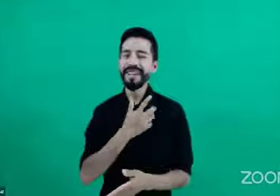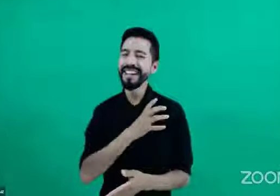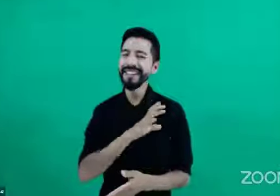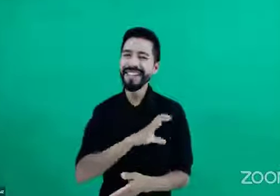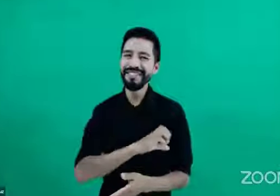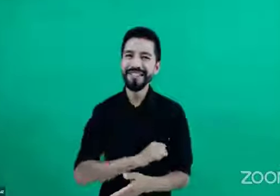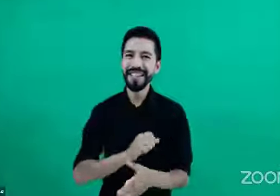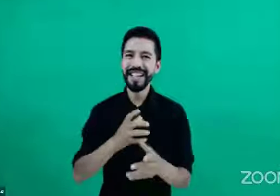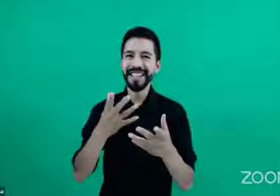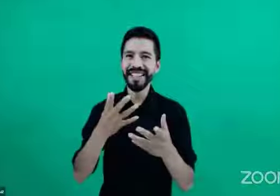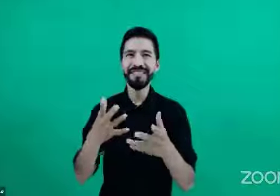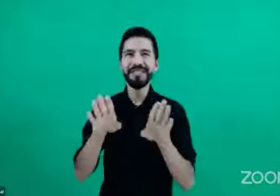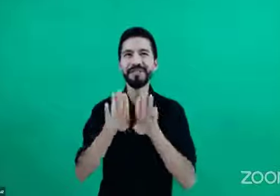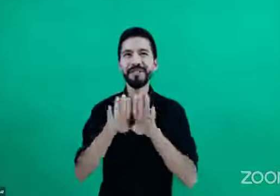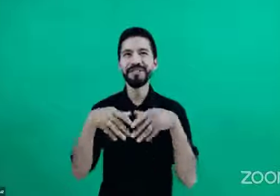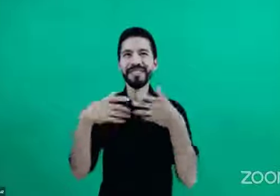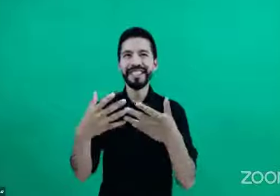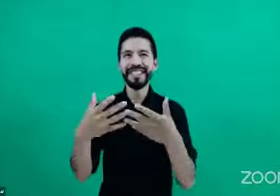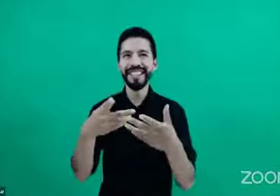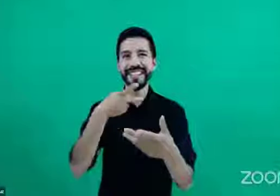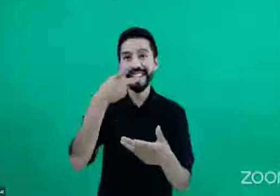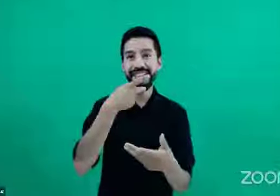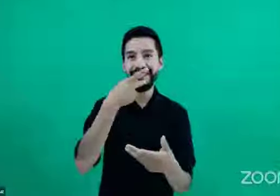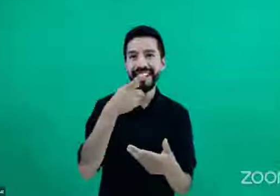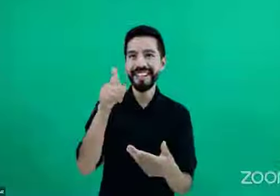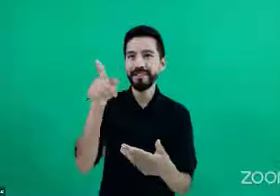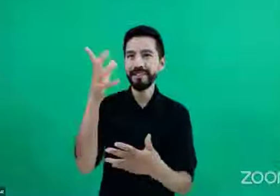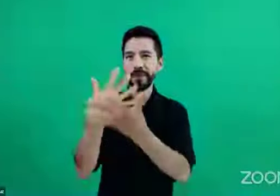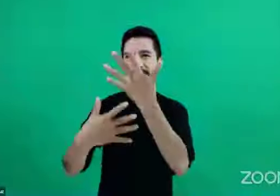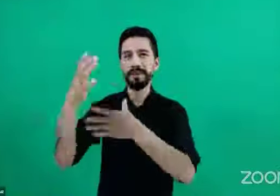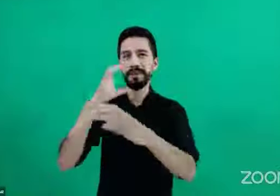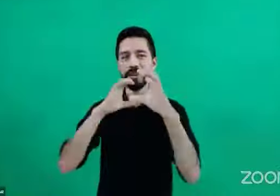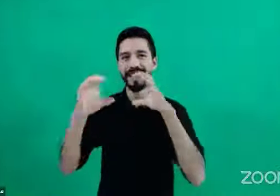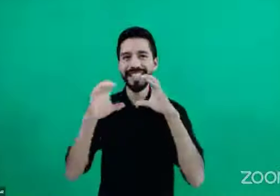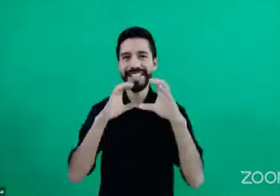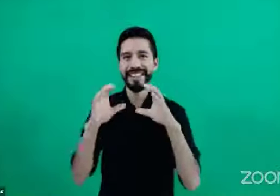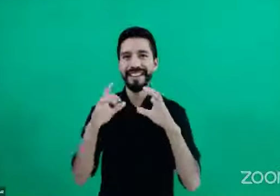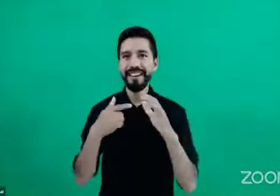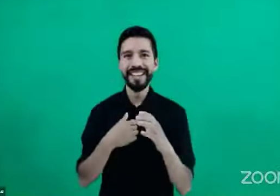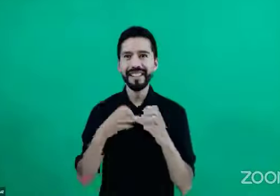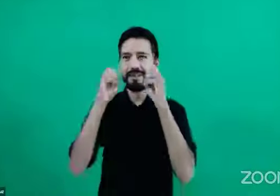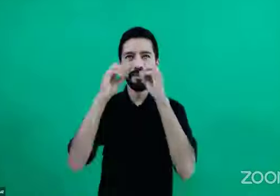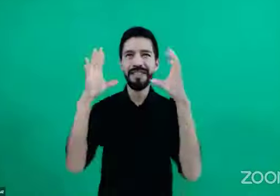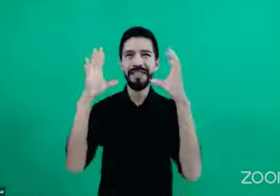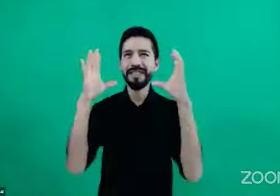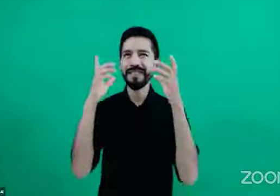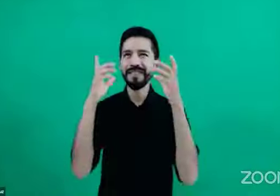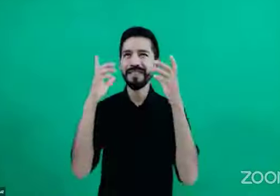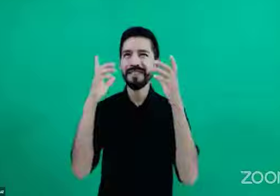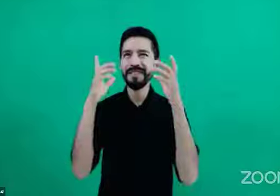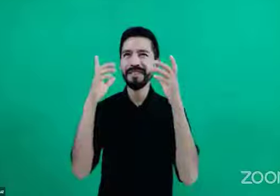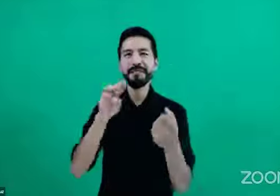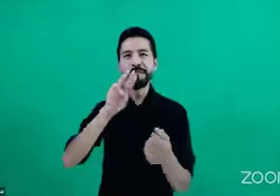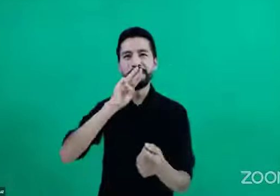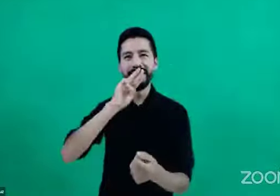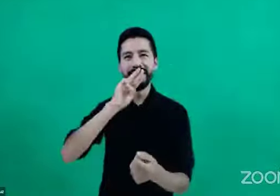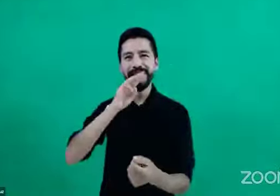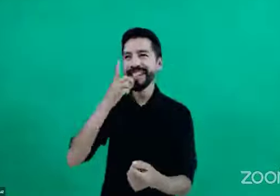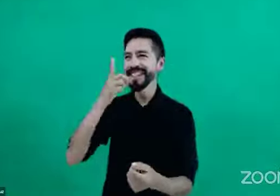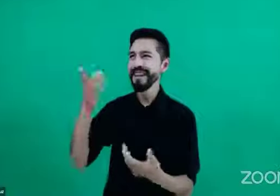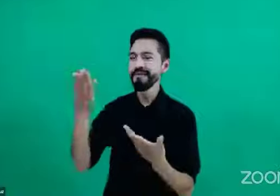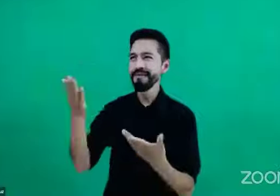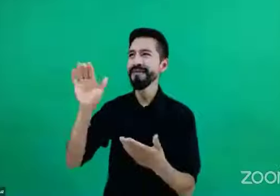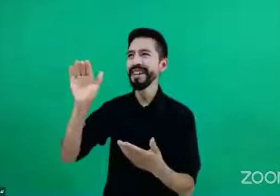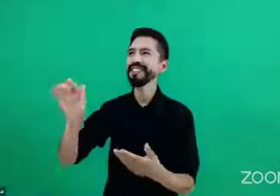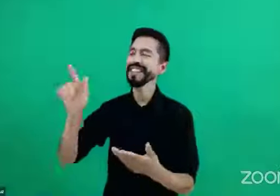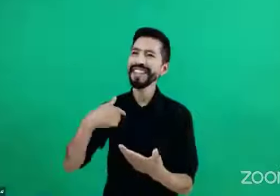a mí me encantaba cómo sin tener que hablar ellos podían comunicarse. Y eso a mí me admiraba muchísimo. Y yo le